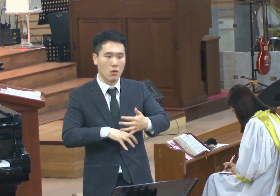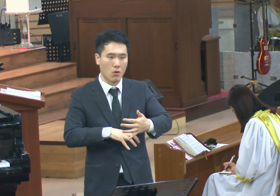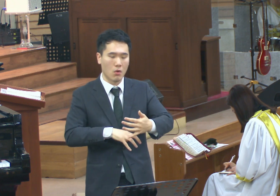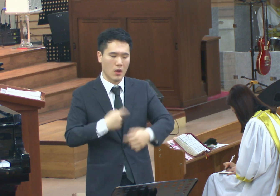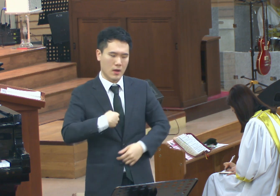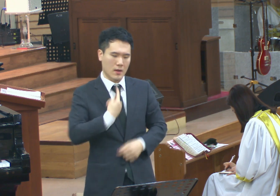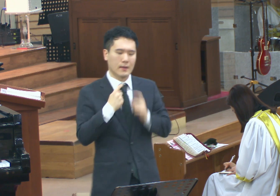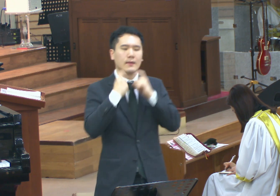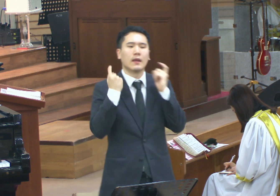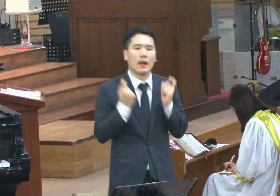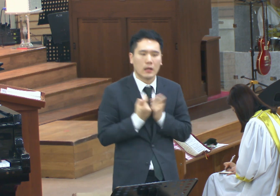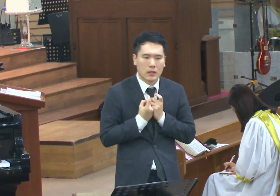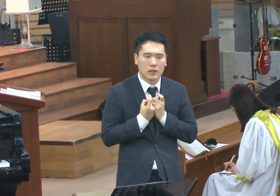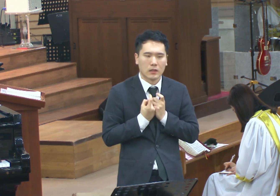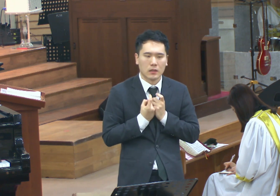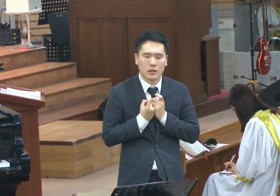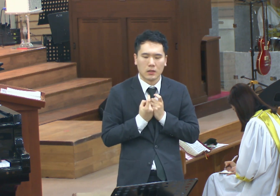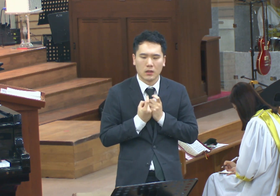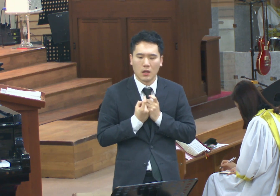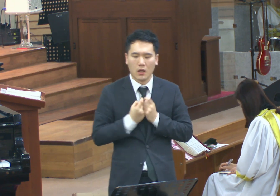높아진다. 사실 뭐